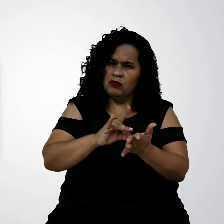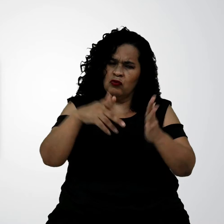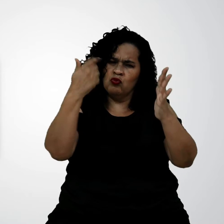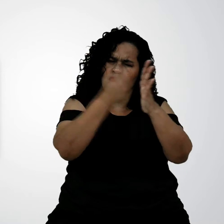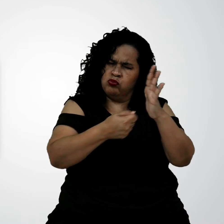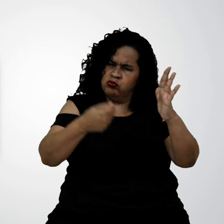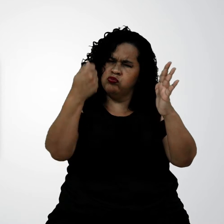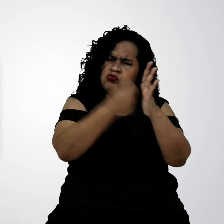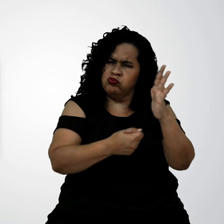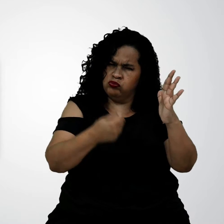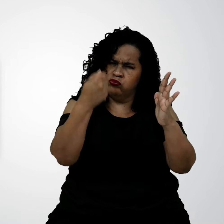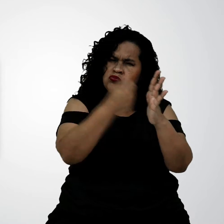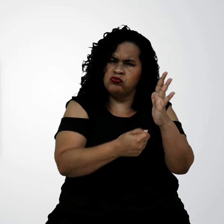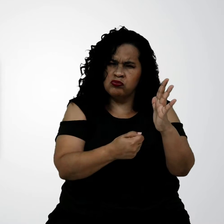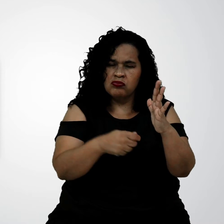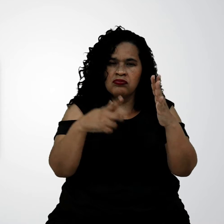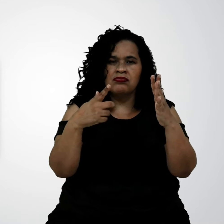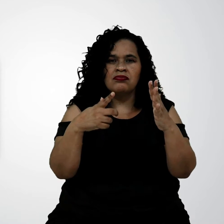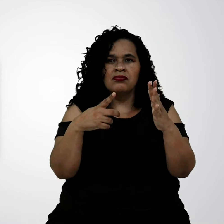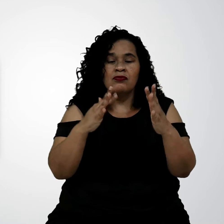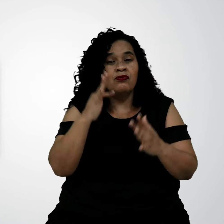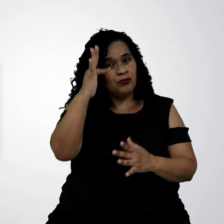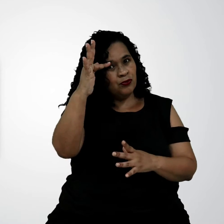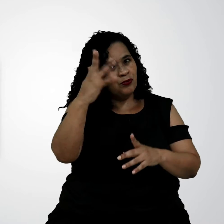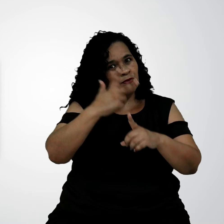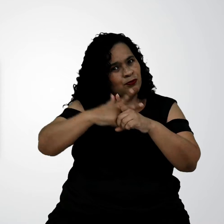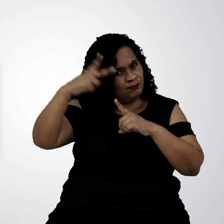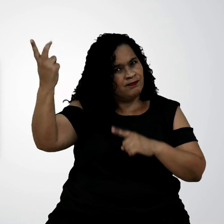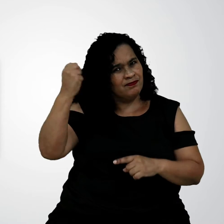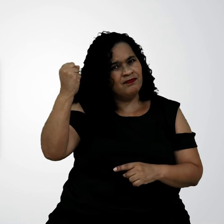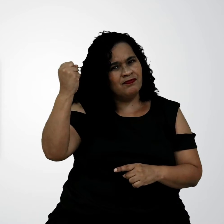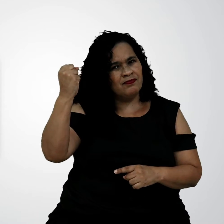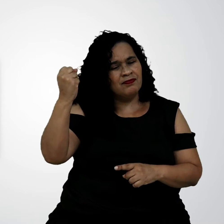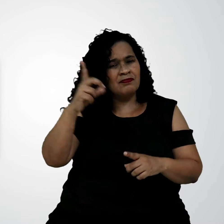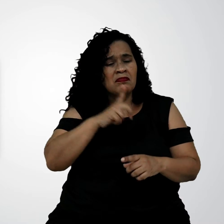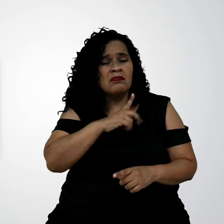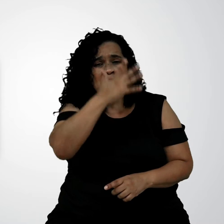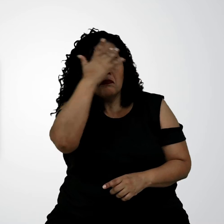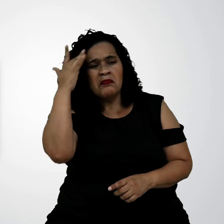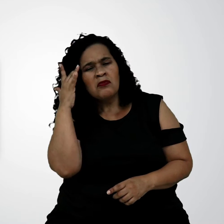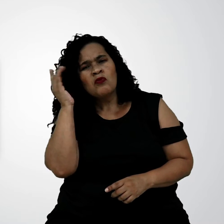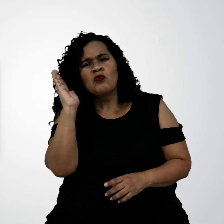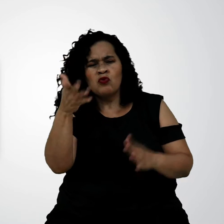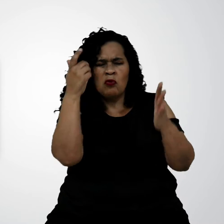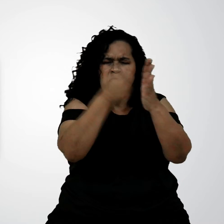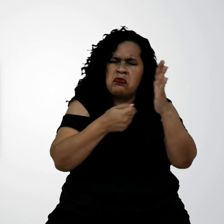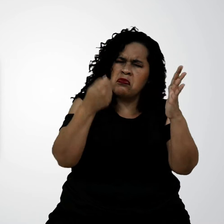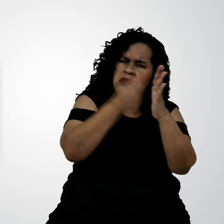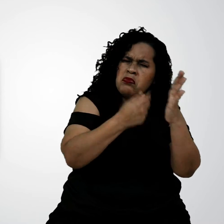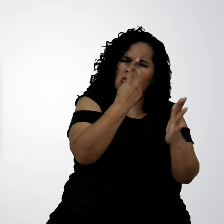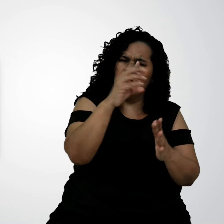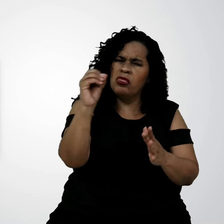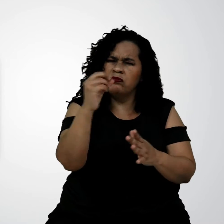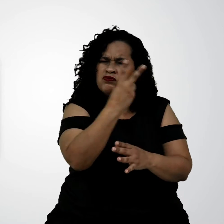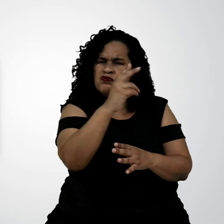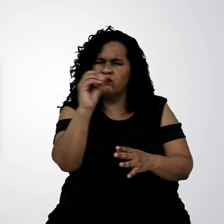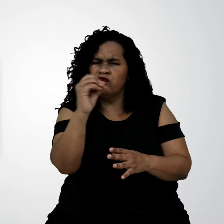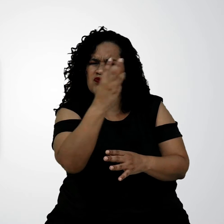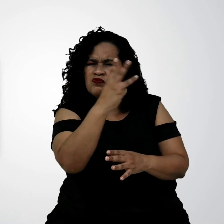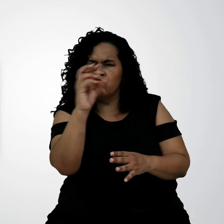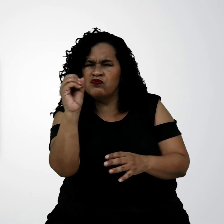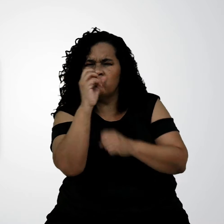que lutar o tempo todo? Tem gente que já luta 10, 20, 30, 40, não para de lutar. Olha, dá uma